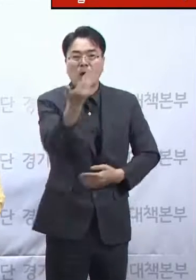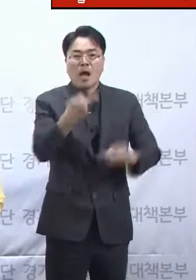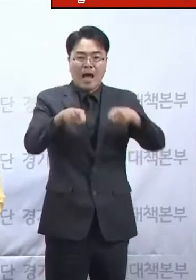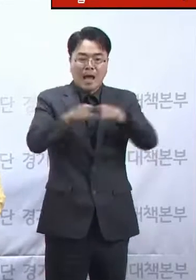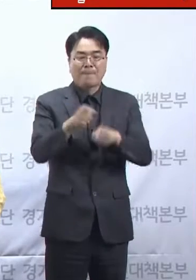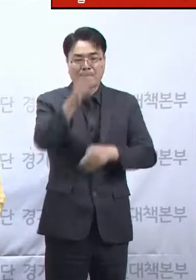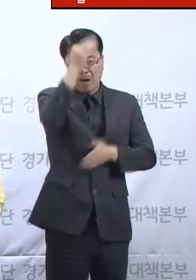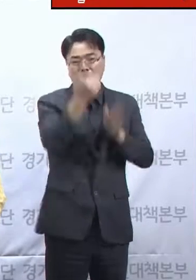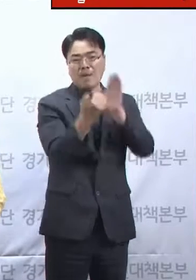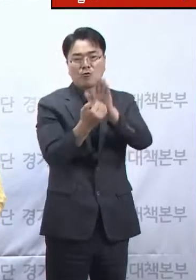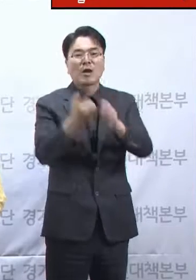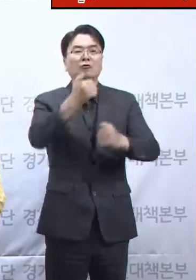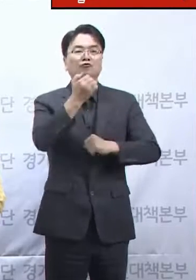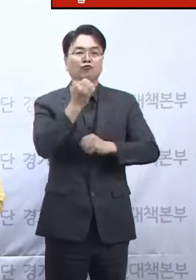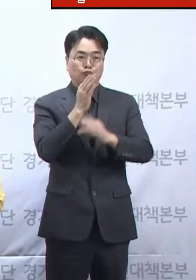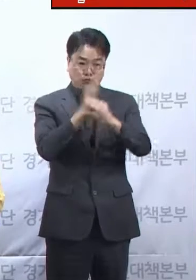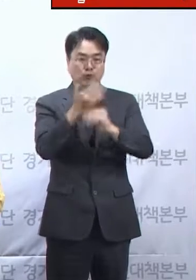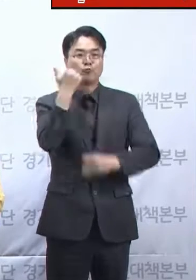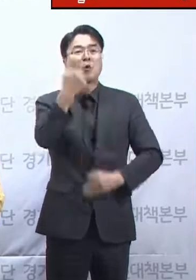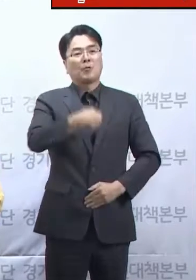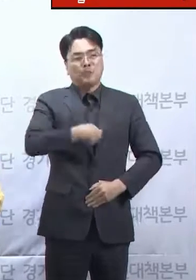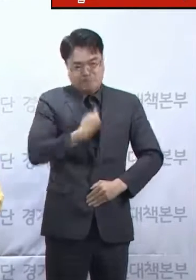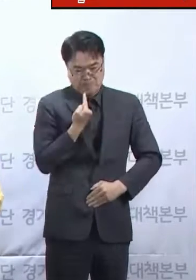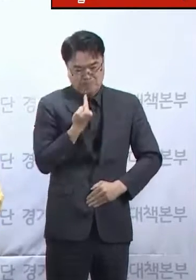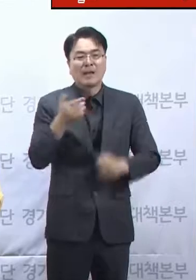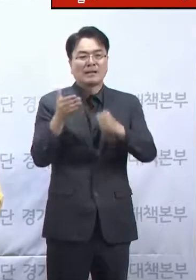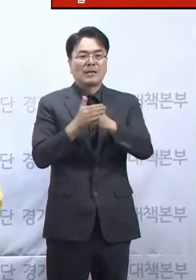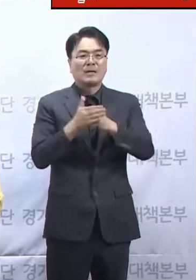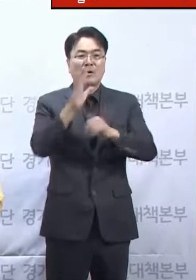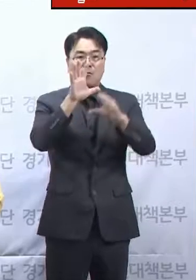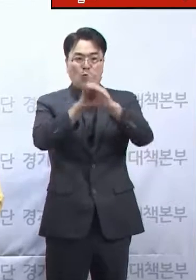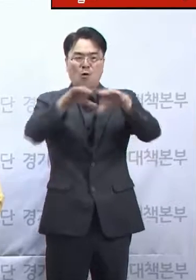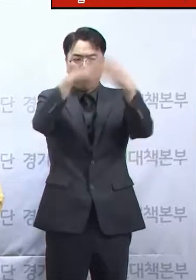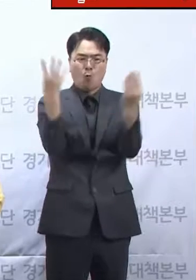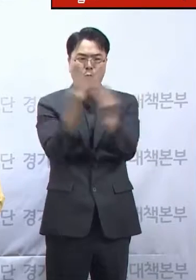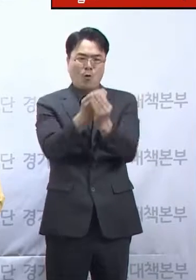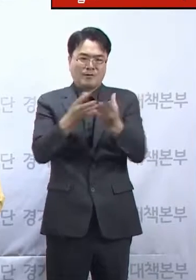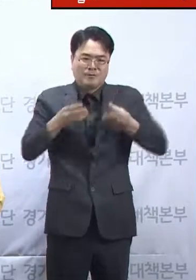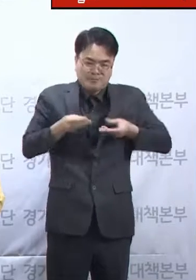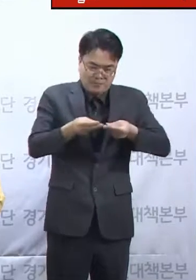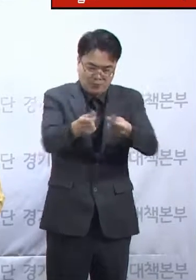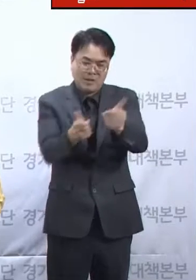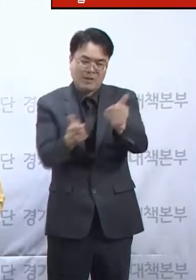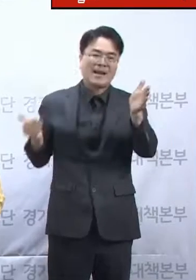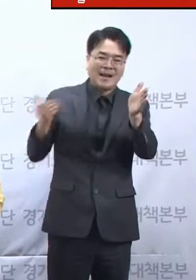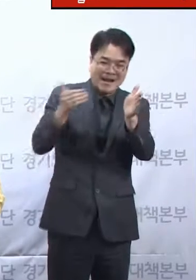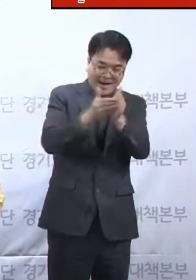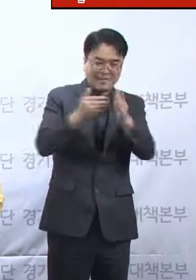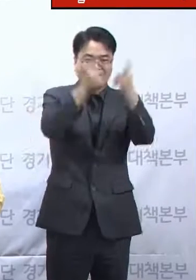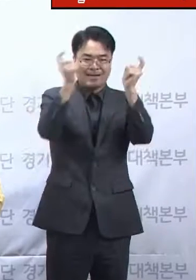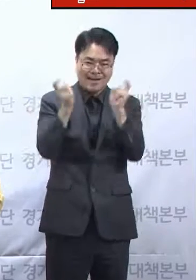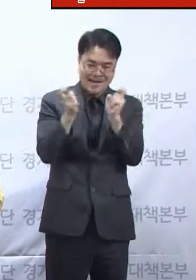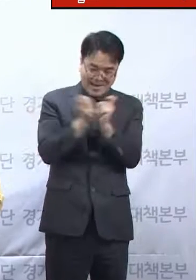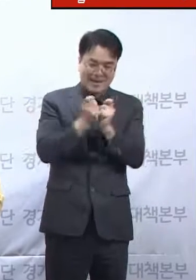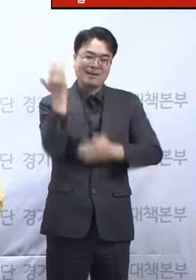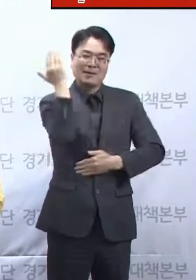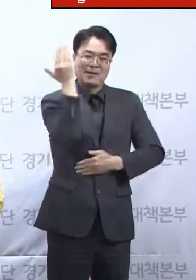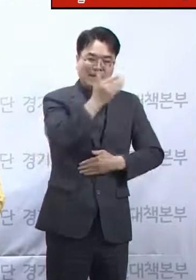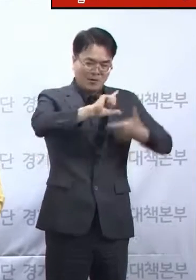마음으로 코로나19가 완전히 종식될 때까지 마스크 착용, 개인위생관리, 아프면 쉬기